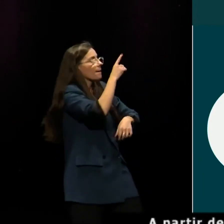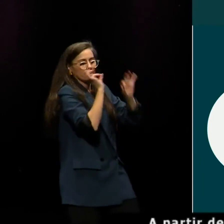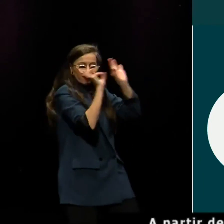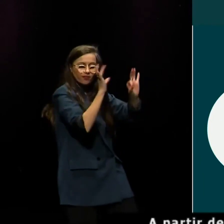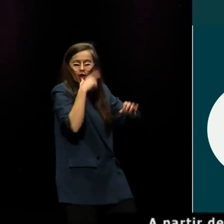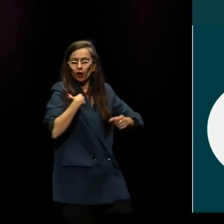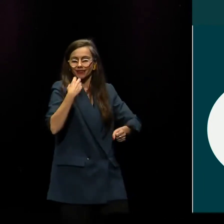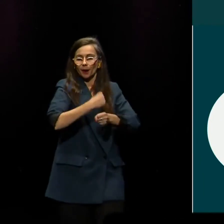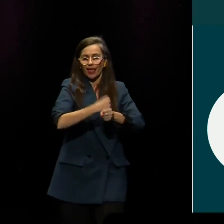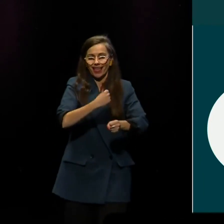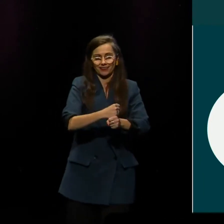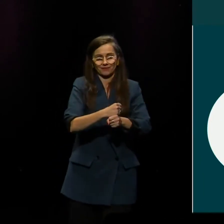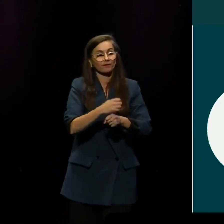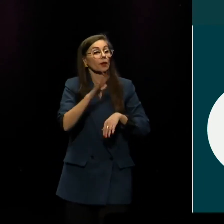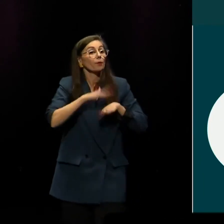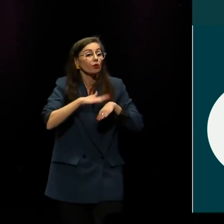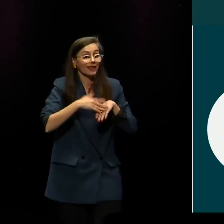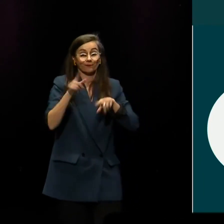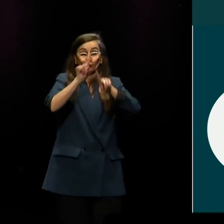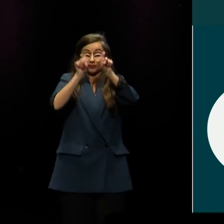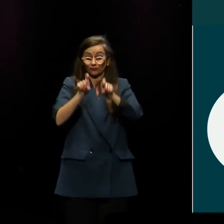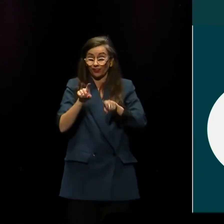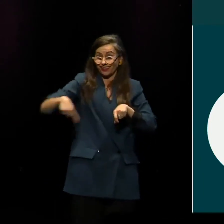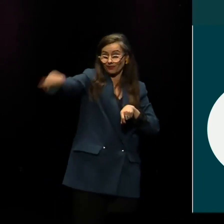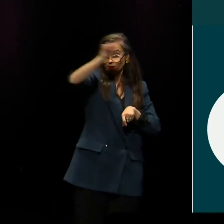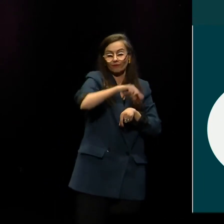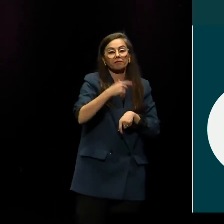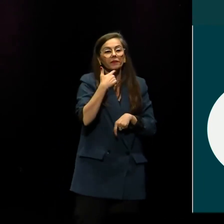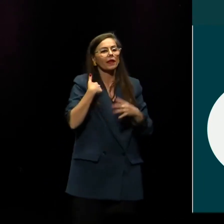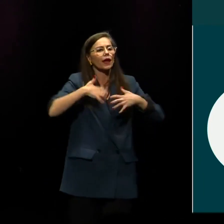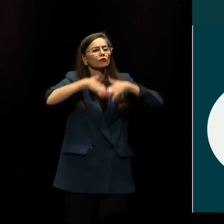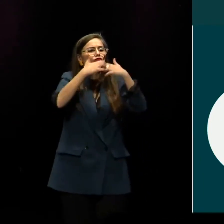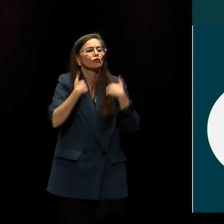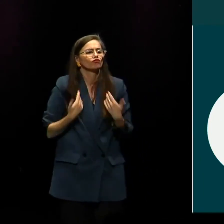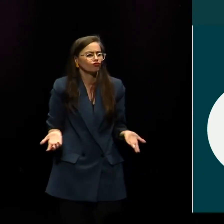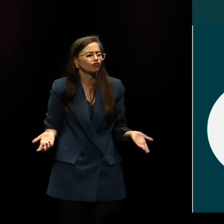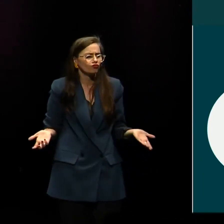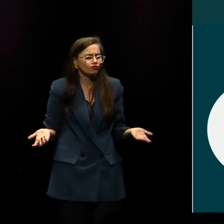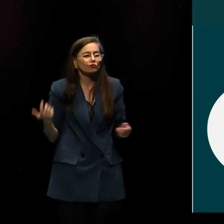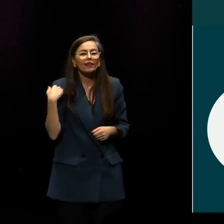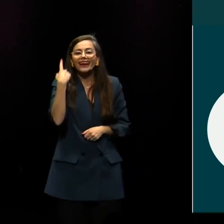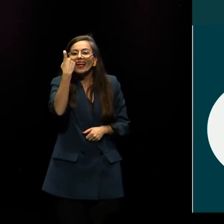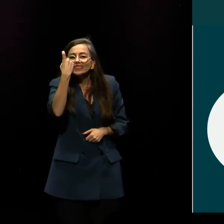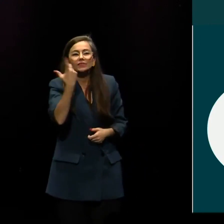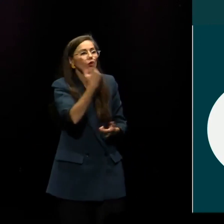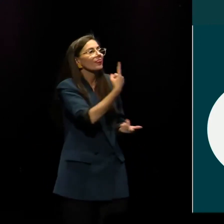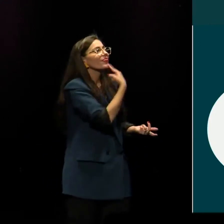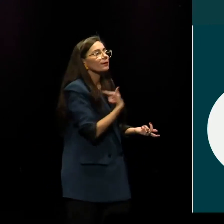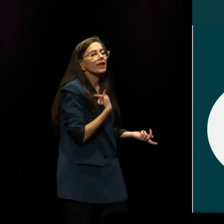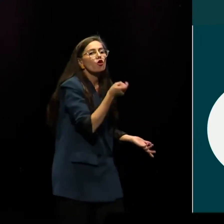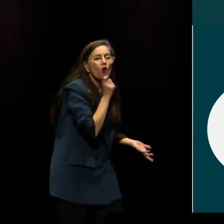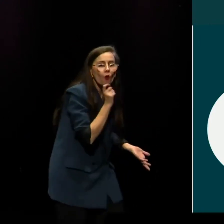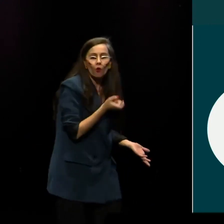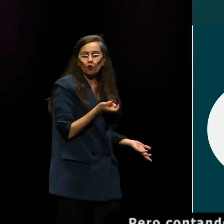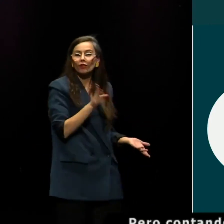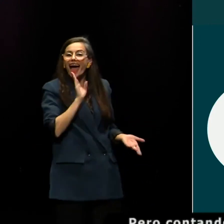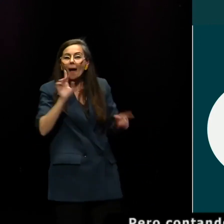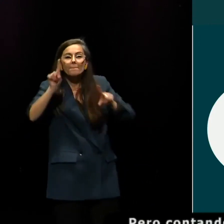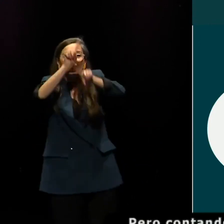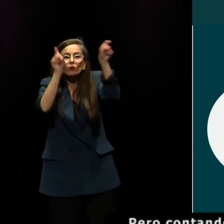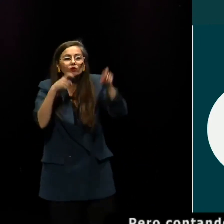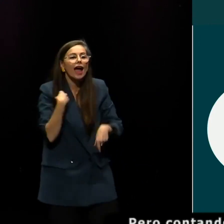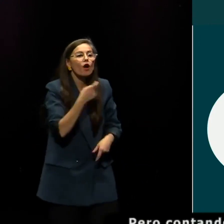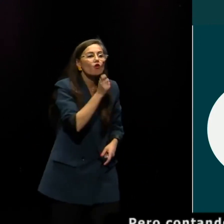pero contando con unas pautas y unas guías para que todos trabajemos en sintonía, en